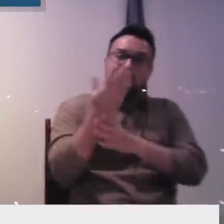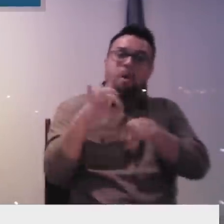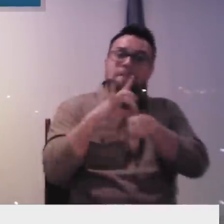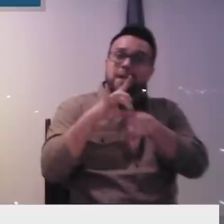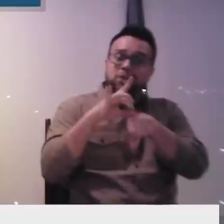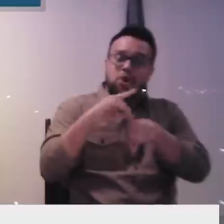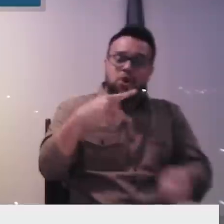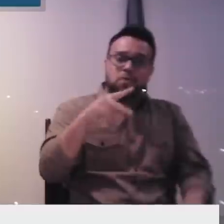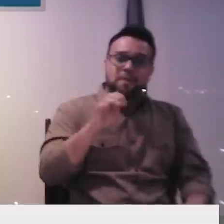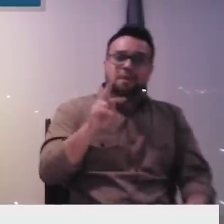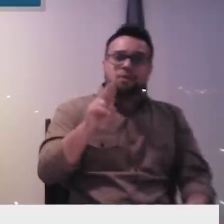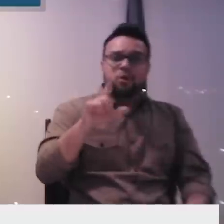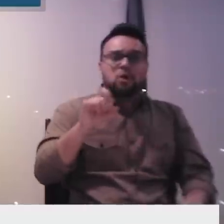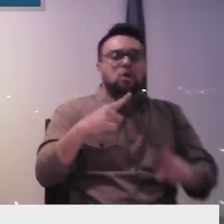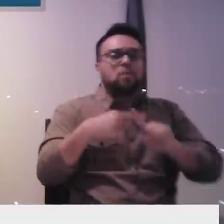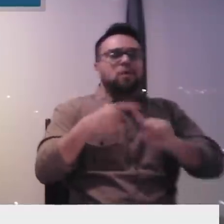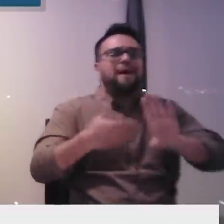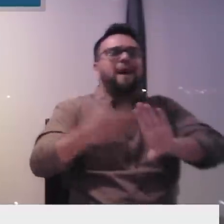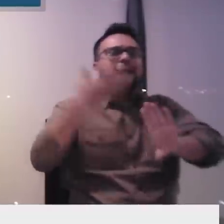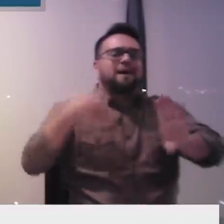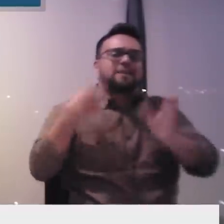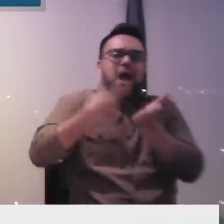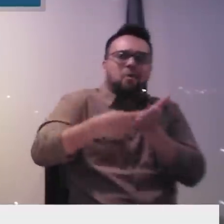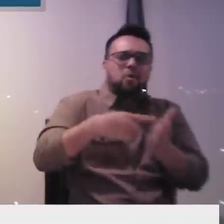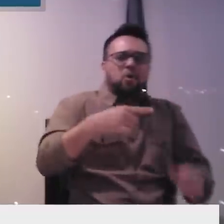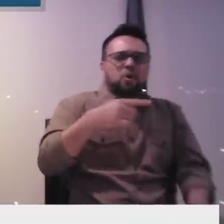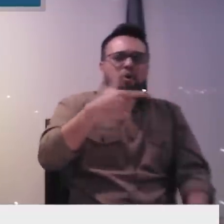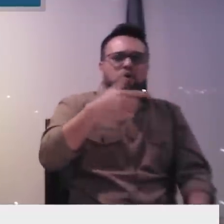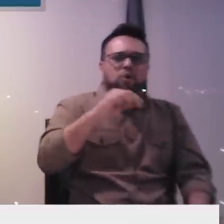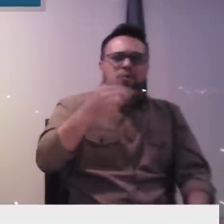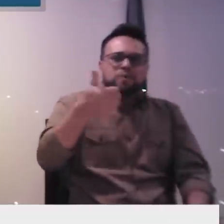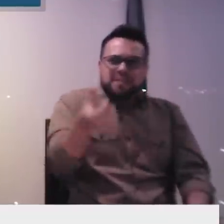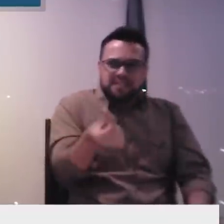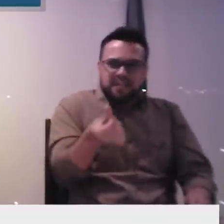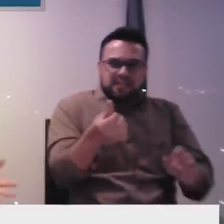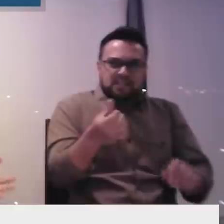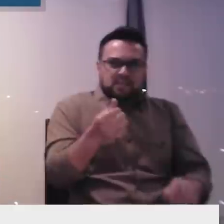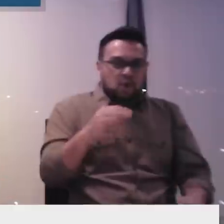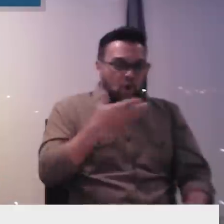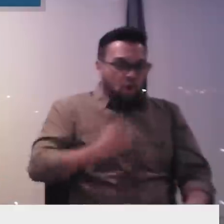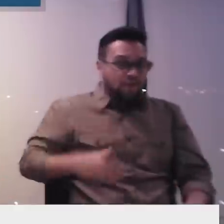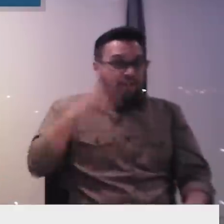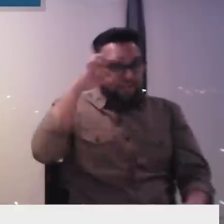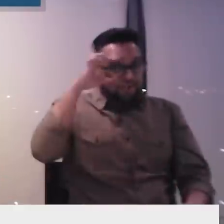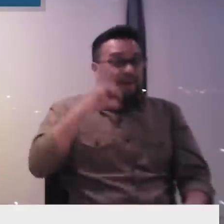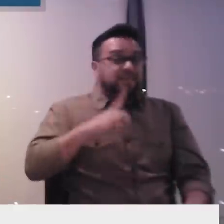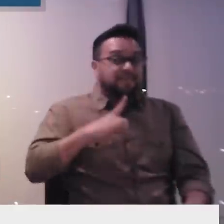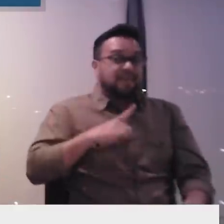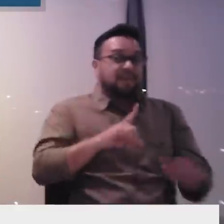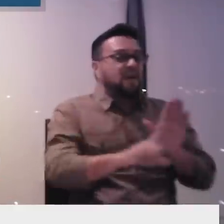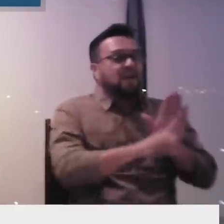atrás, leis votadas lá atrás, se eu não me engano, 2016, final do governo Dilma, teve a lei, a tal da lei da paridade. Ou